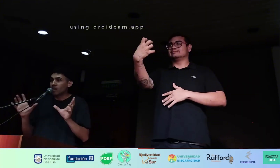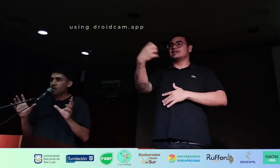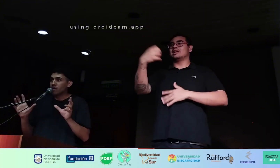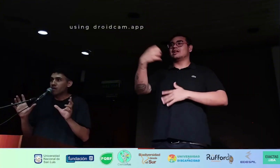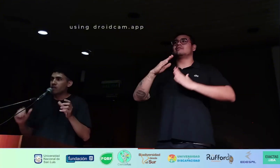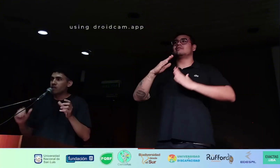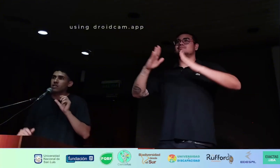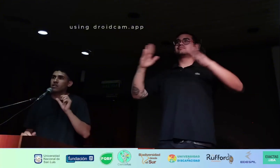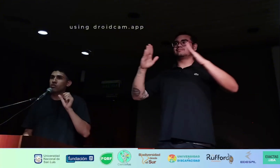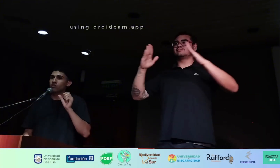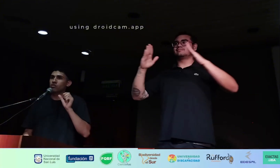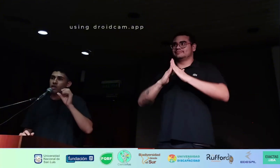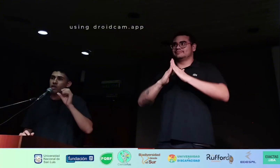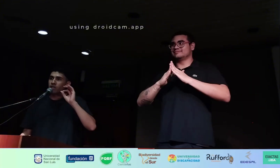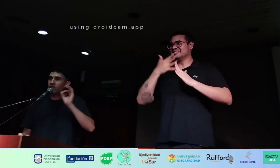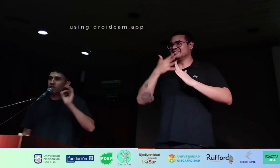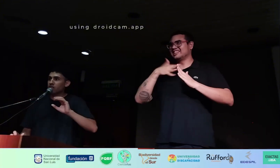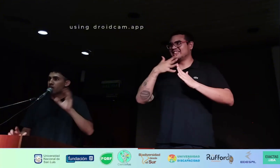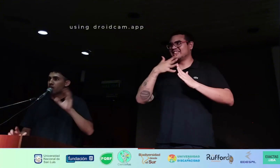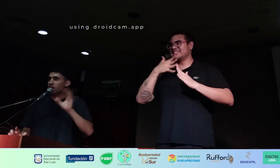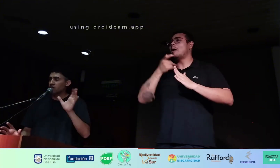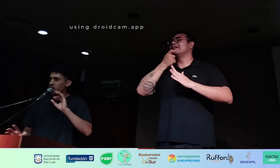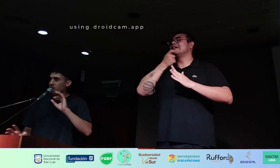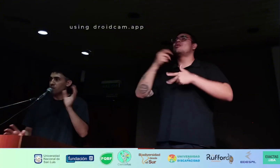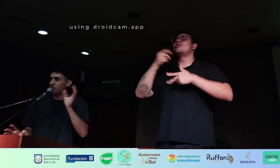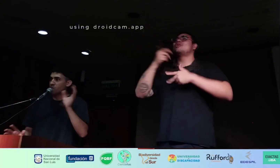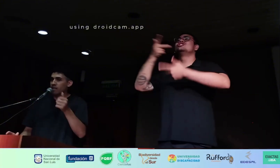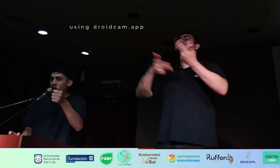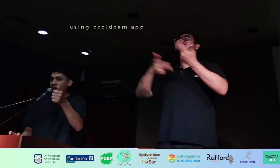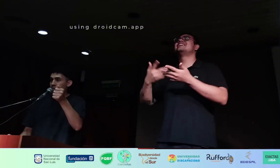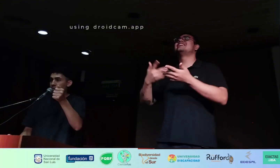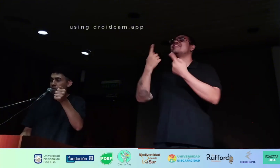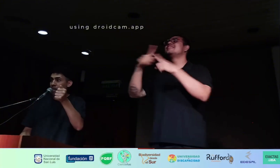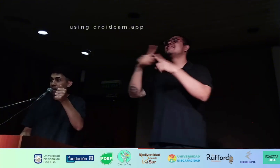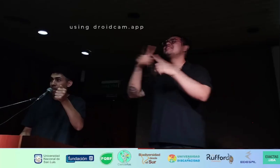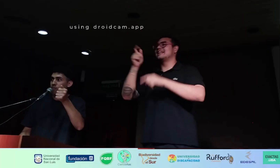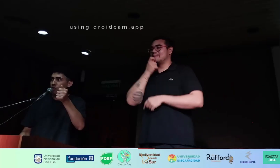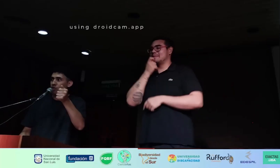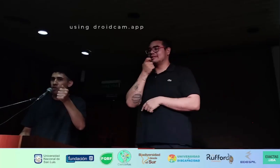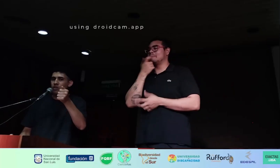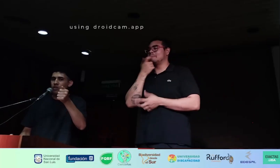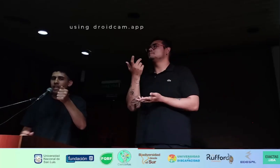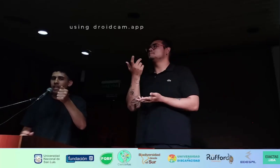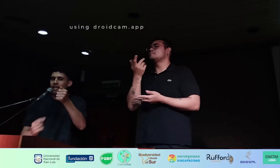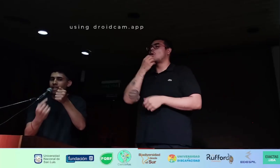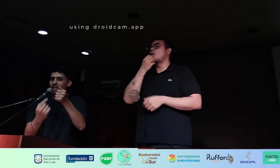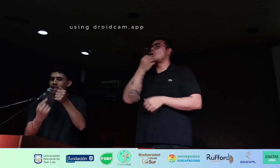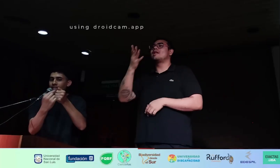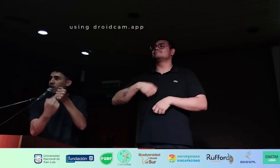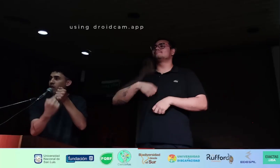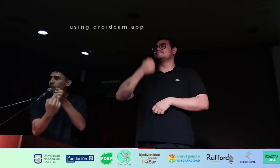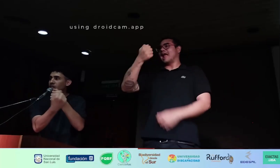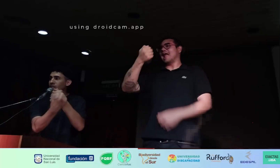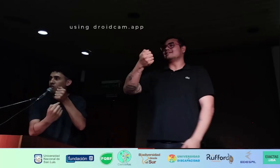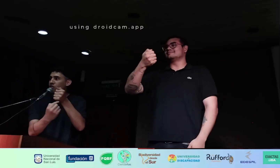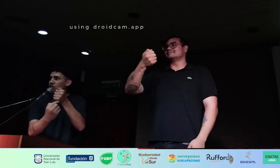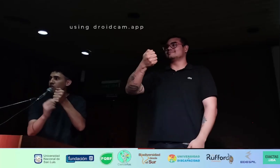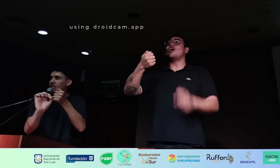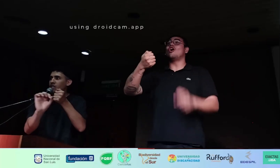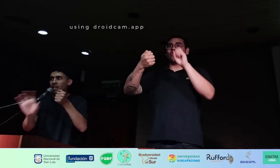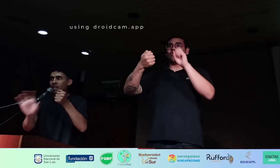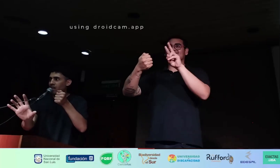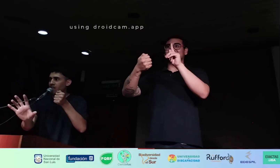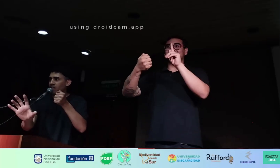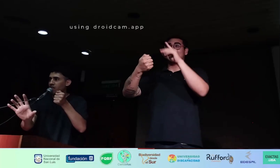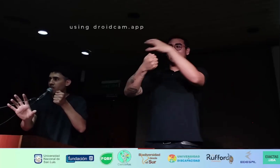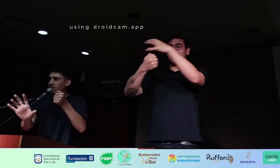programa, si yo muestro una seña determinada A, por ejemplo, recuerda el patrón y larga